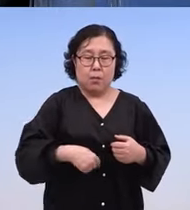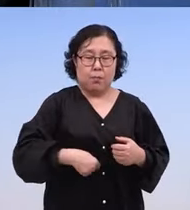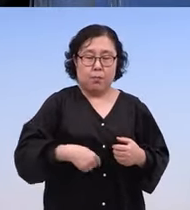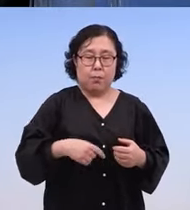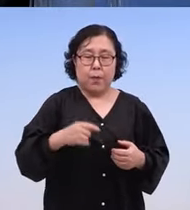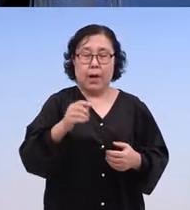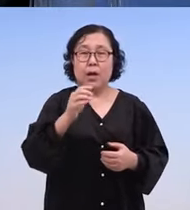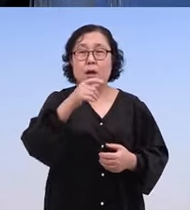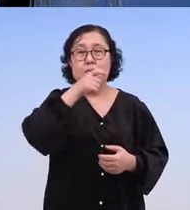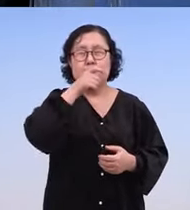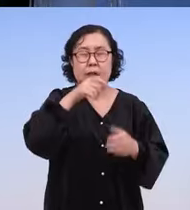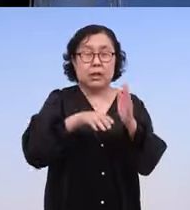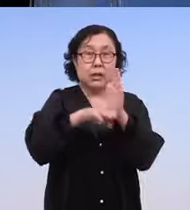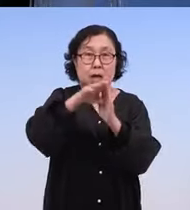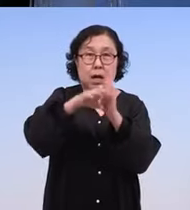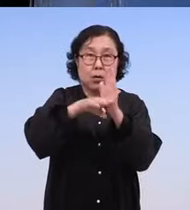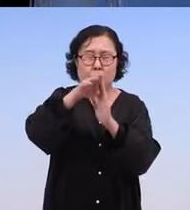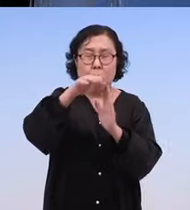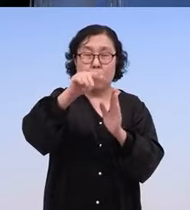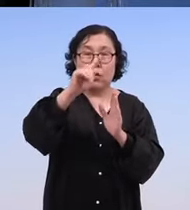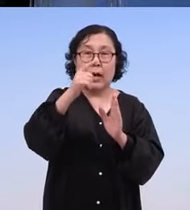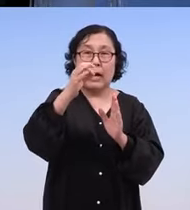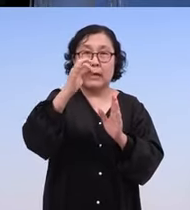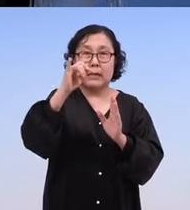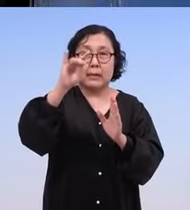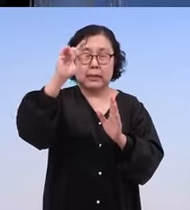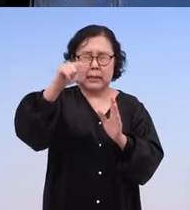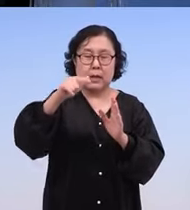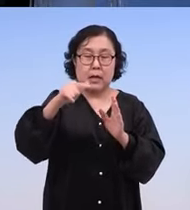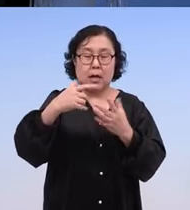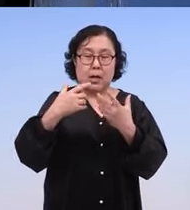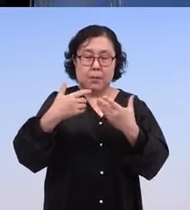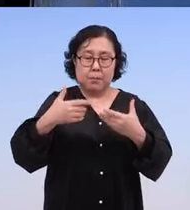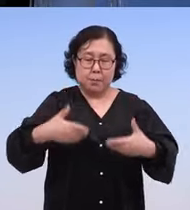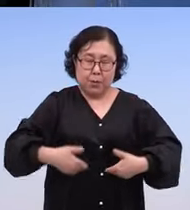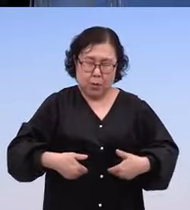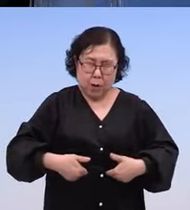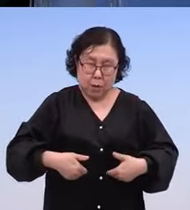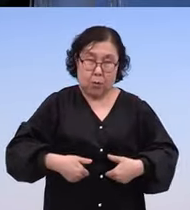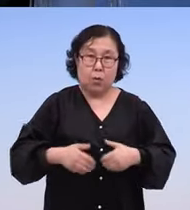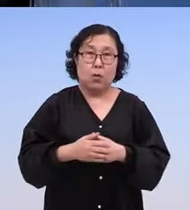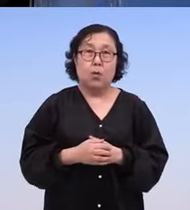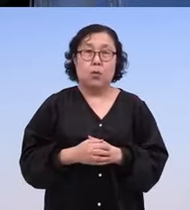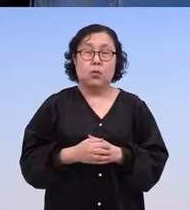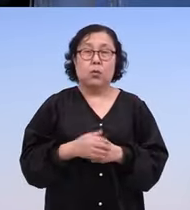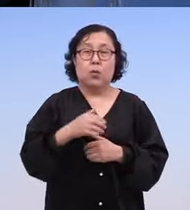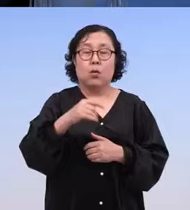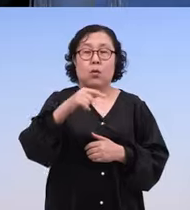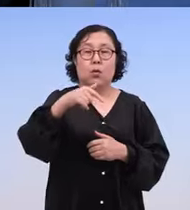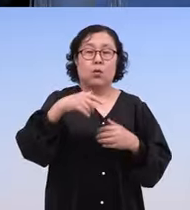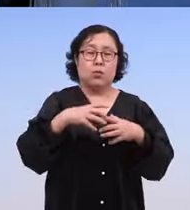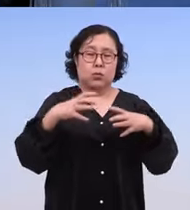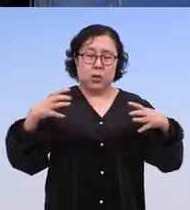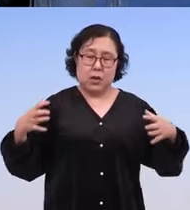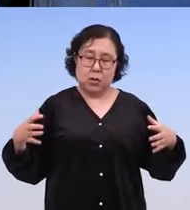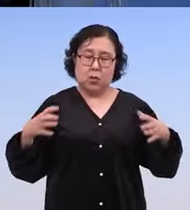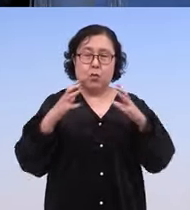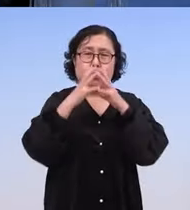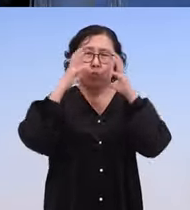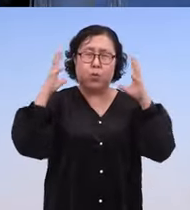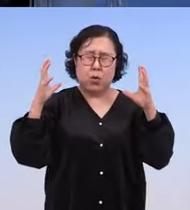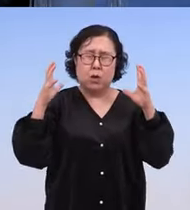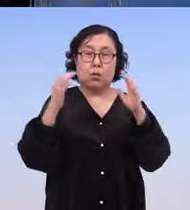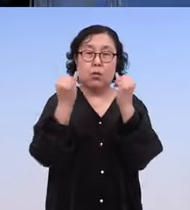모르는 상황에 처해 있고 갑상선 저하증으로 늘 부어 있고 살이 찌고